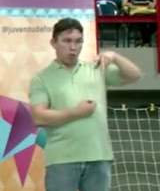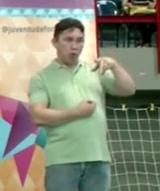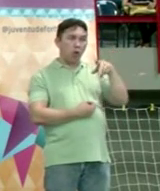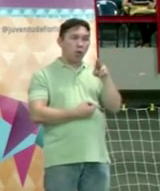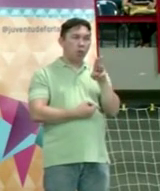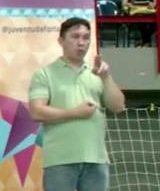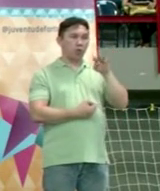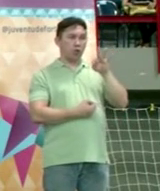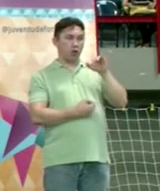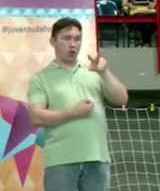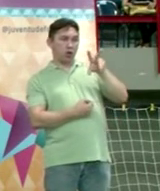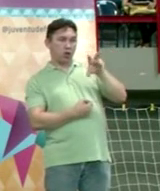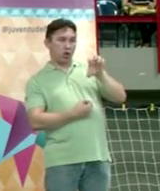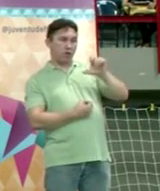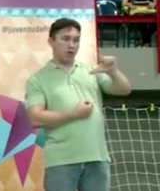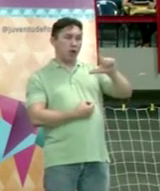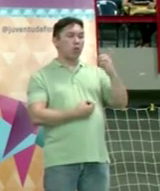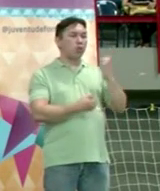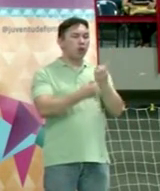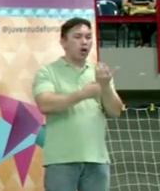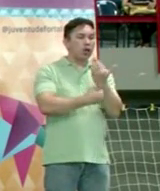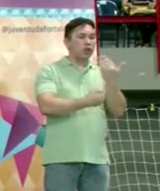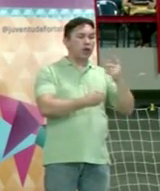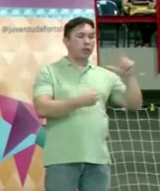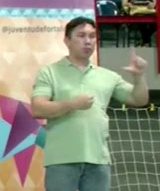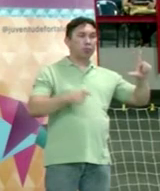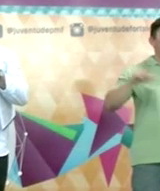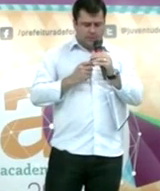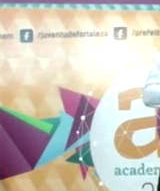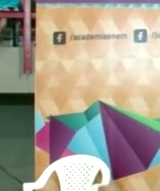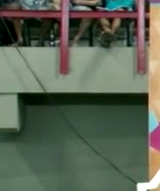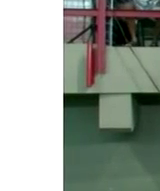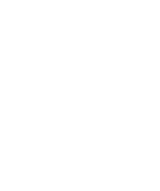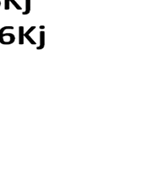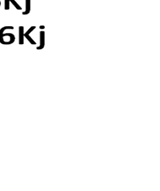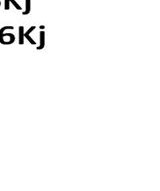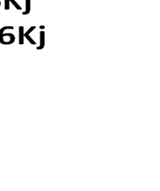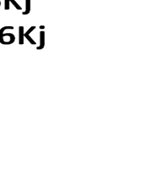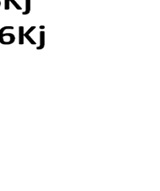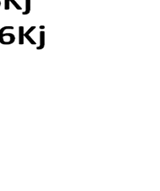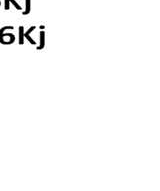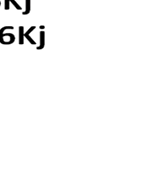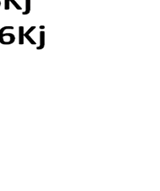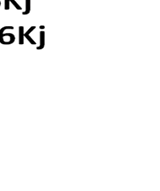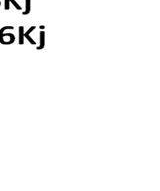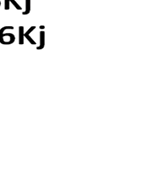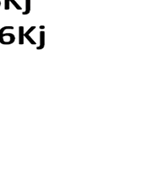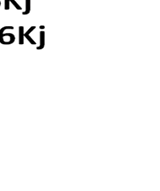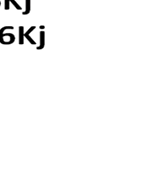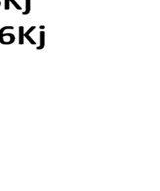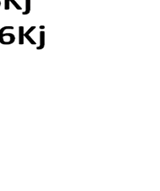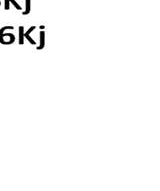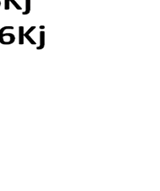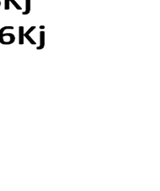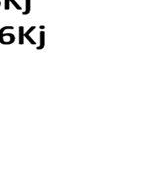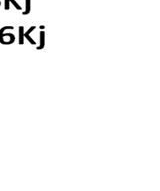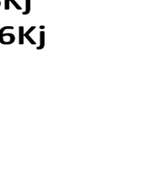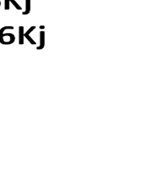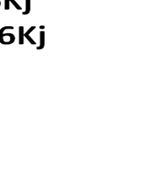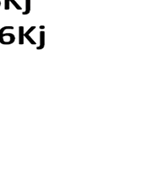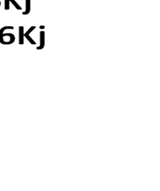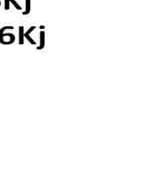liberar mais energia por litro. Então vem comigo, ó. Tiago, ele me deu